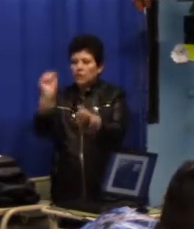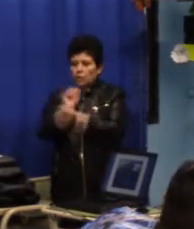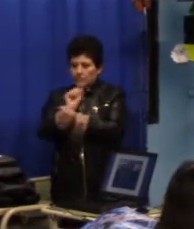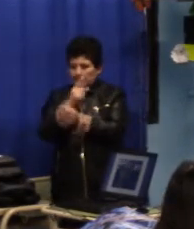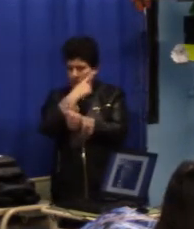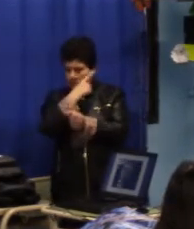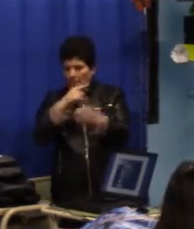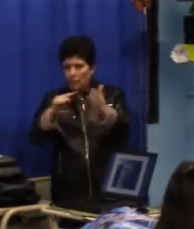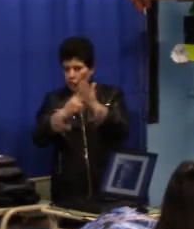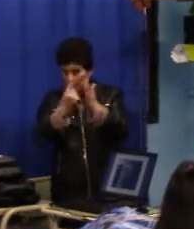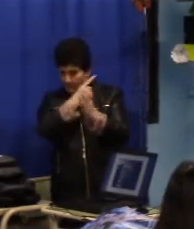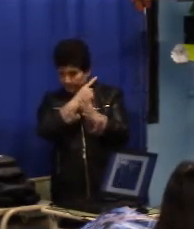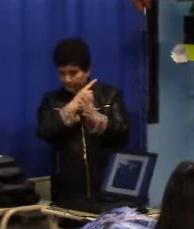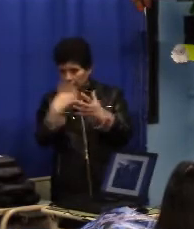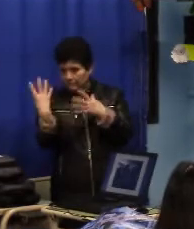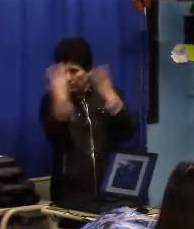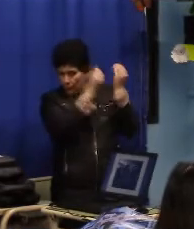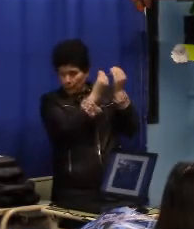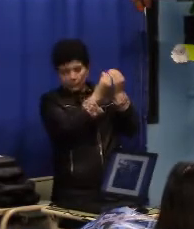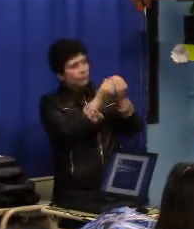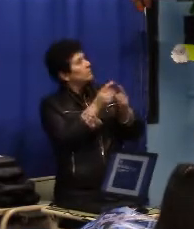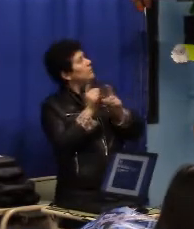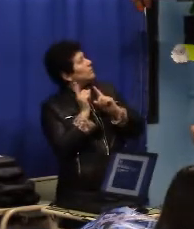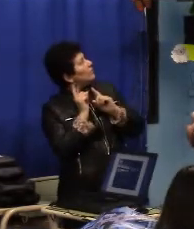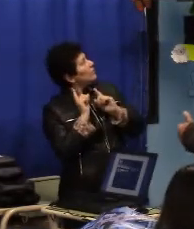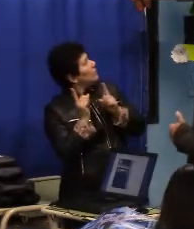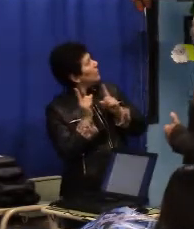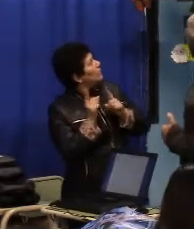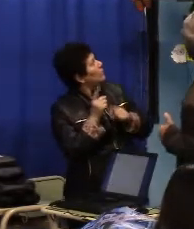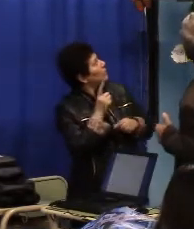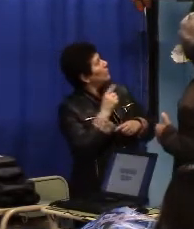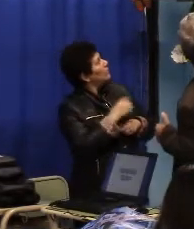Aires. También tenemos esto, miren.